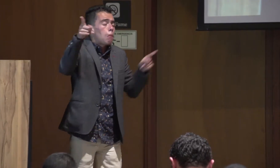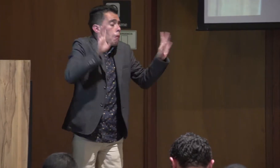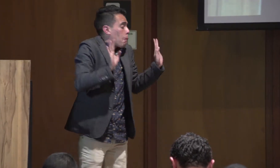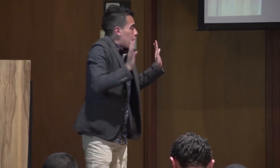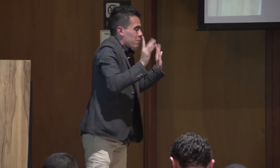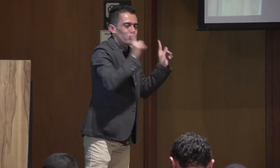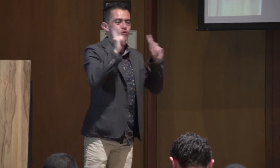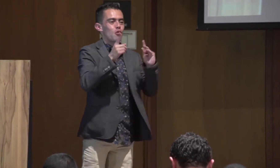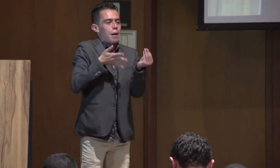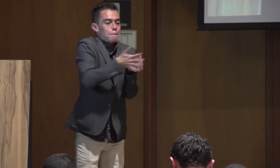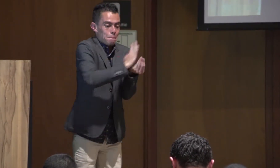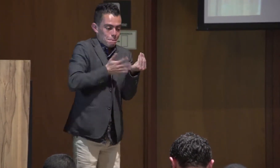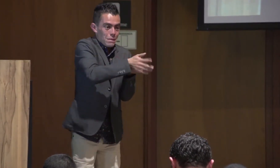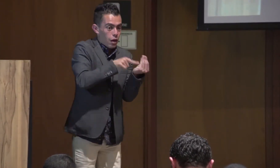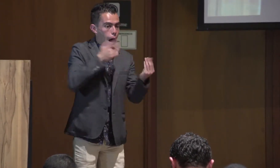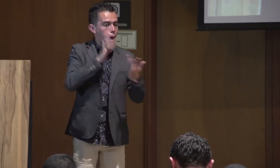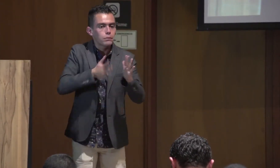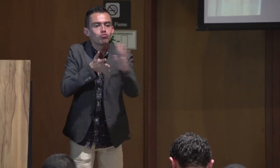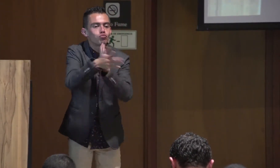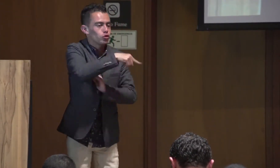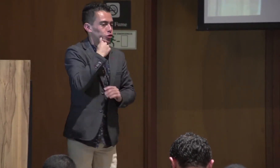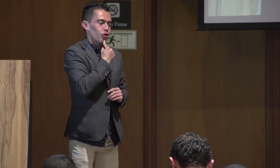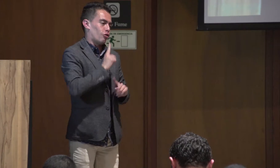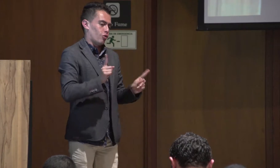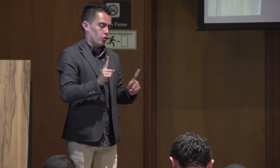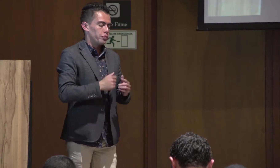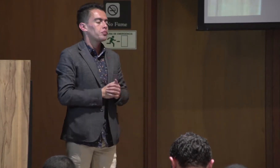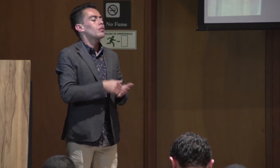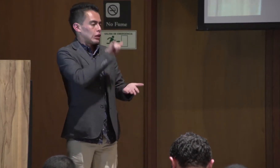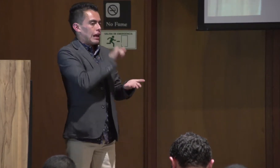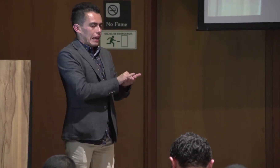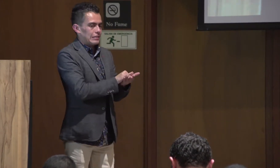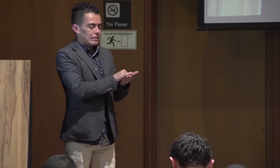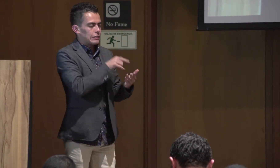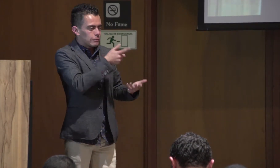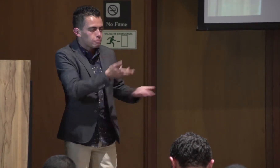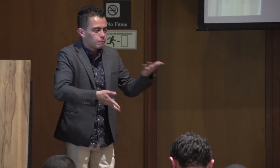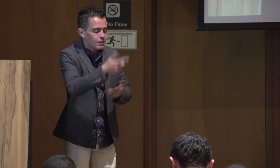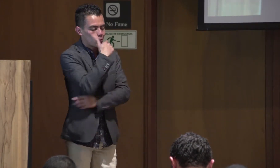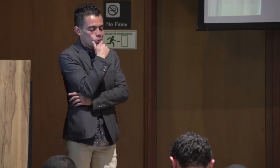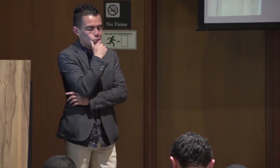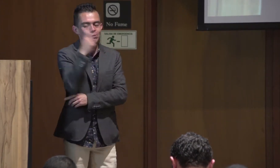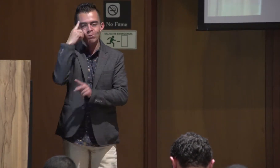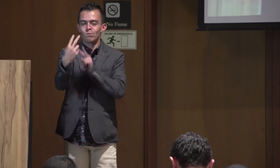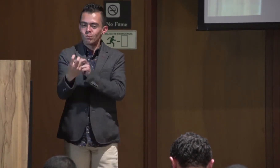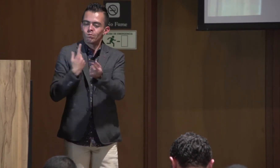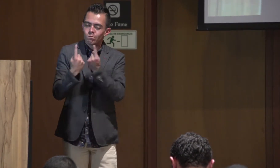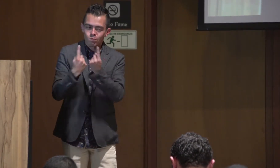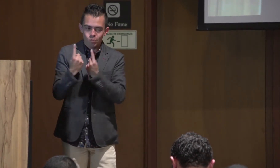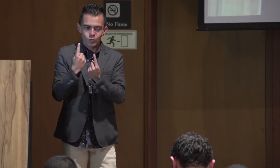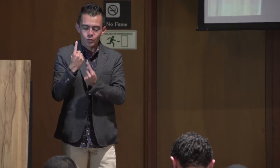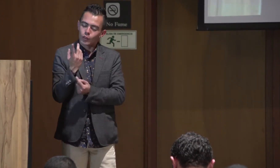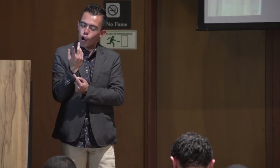ocurriendo, pero sin entender qué era lo que estaba dándose. Sabemos que muchas veces los medios de la comunicación dan la información, pero muchas personas